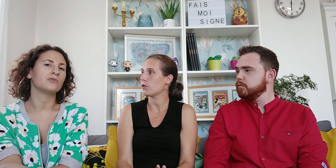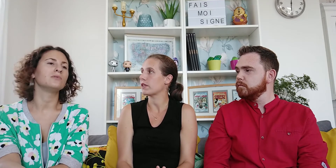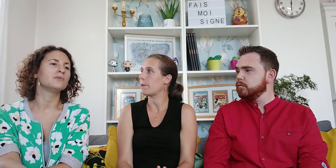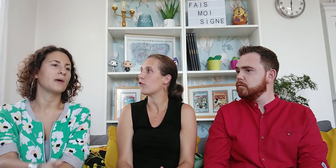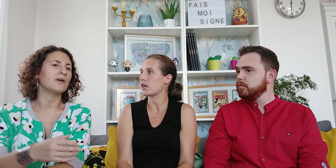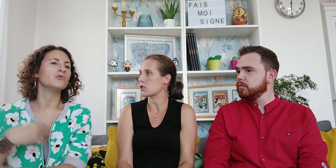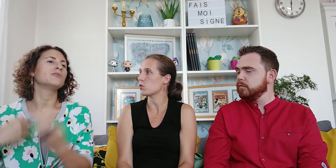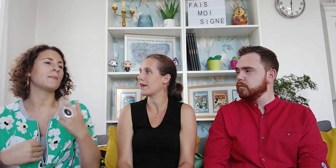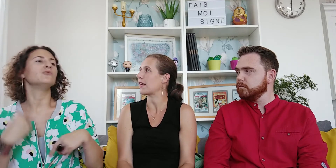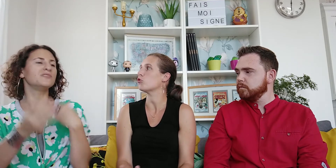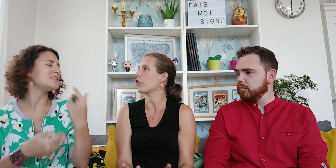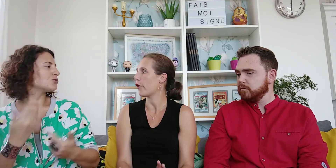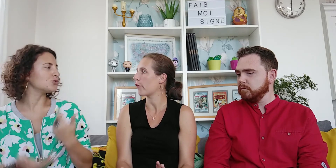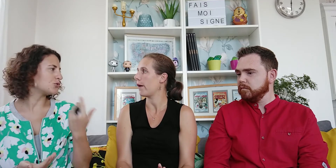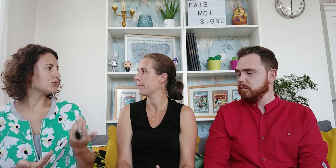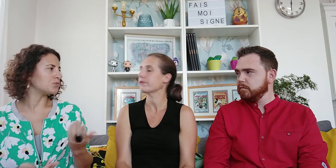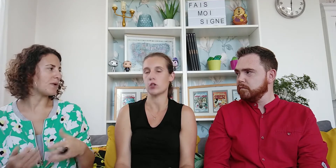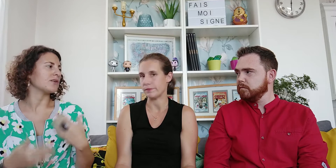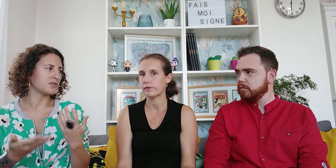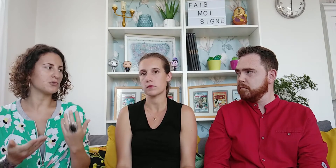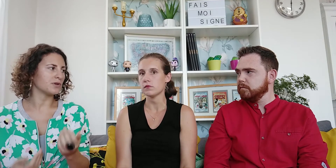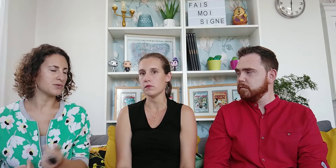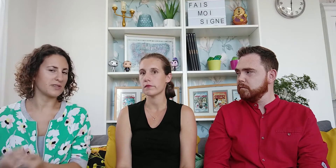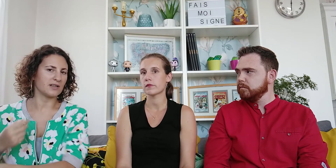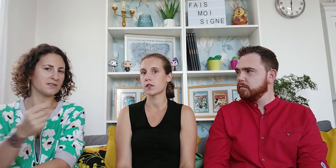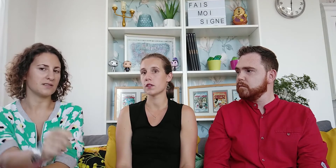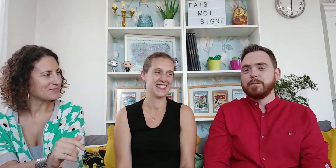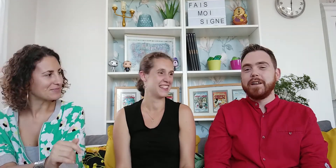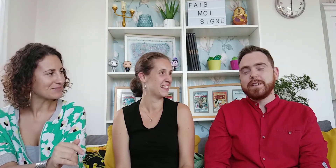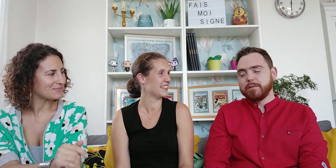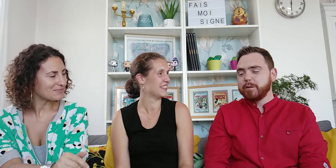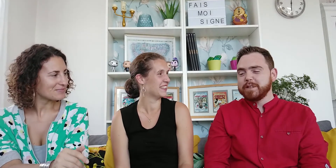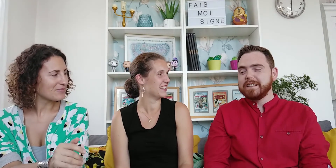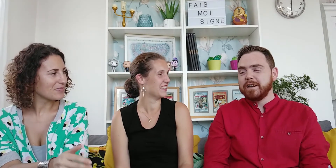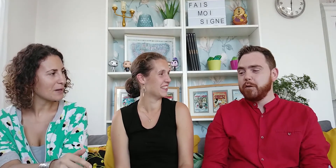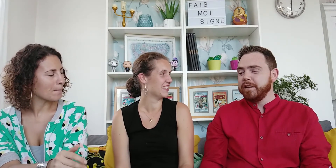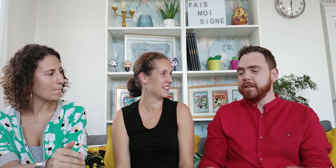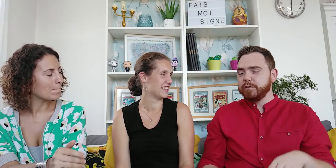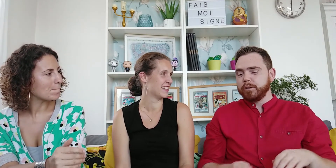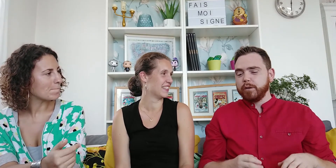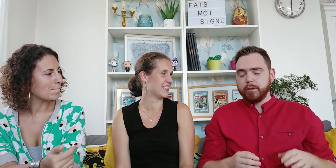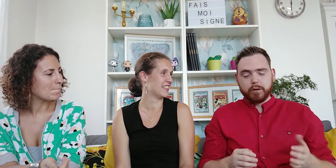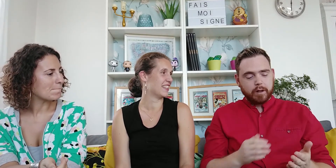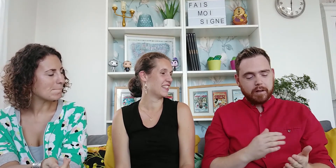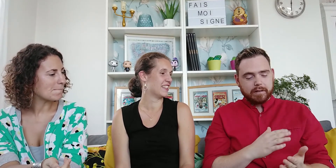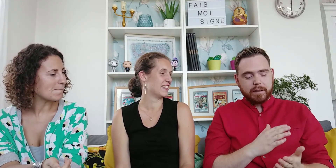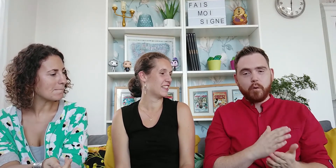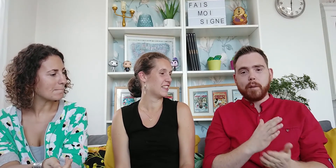on n'a pas vocation à être traducteur. Tu ne peux pas avoir une discussion à ce stade-là. Mais effectivement, comme on disait tout à l'heure, on va être sur des mots